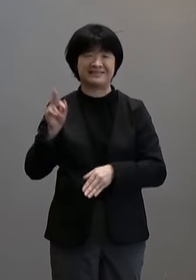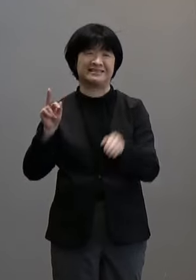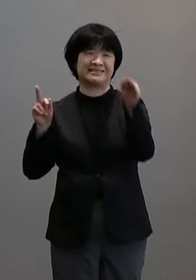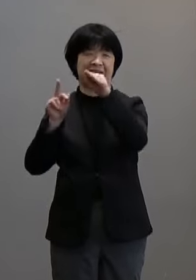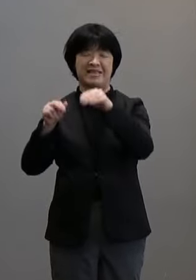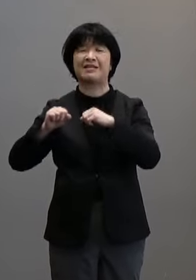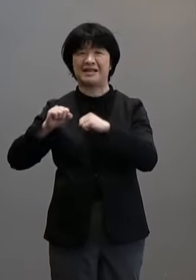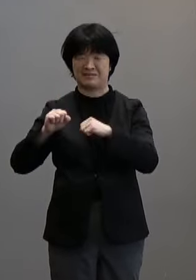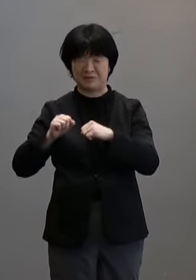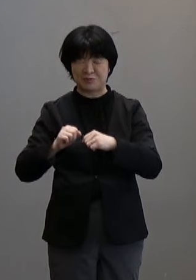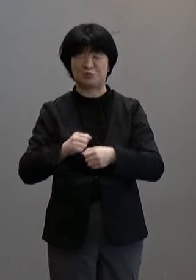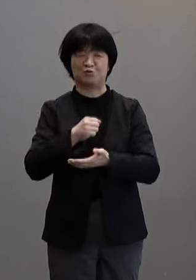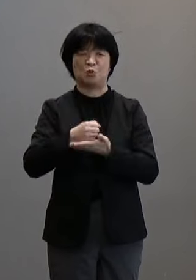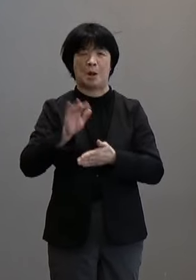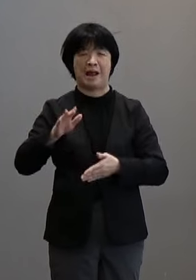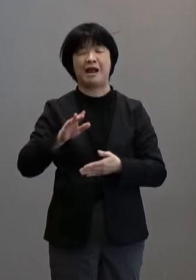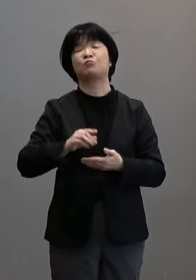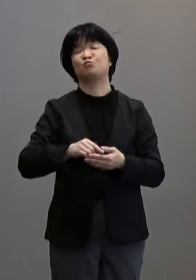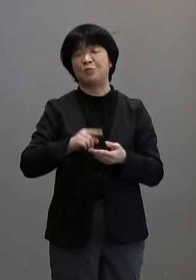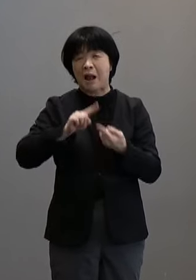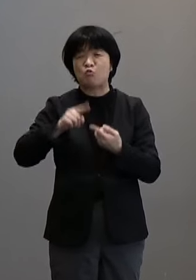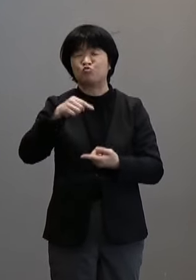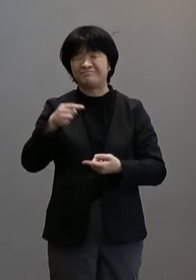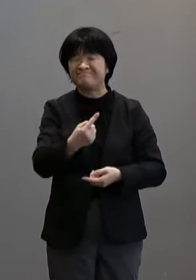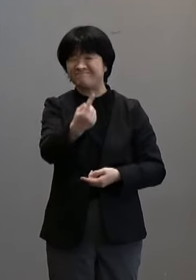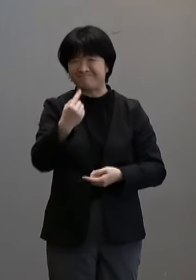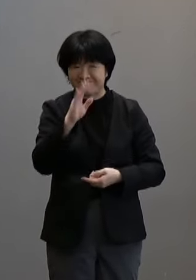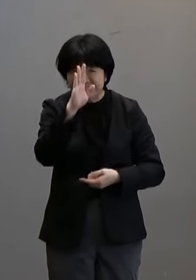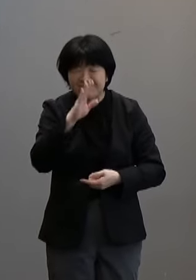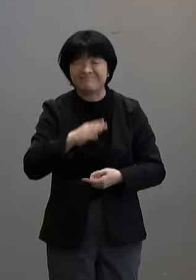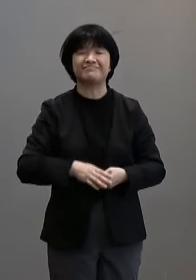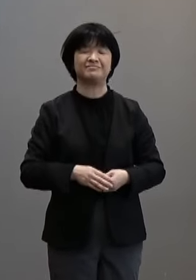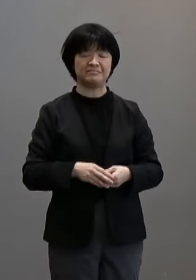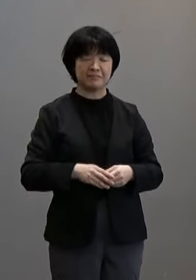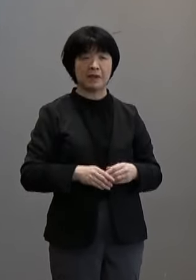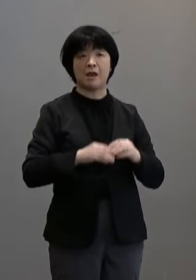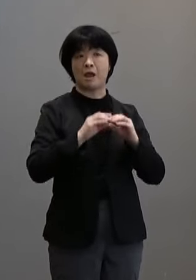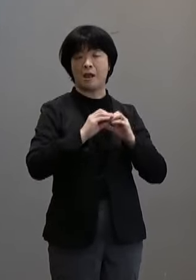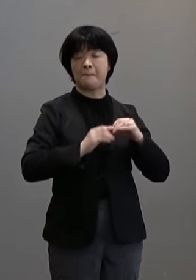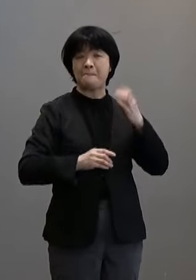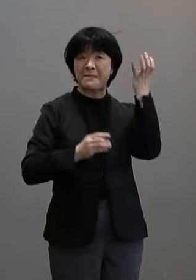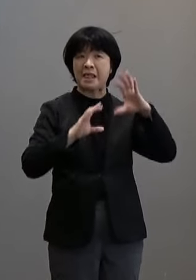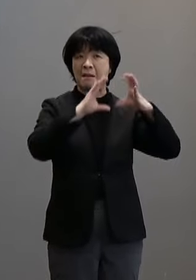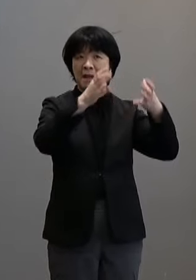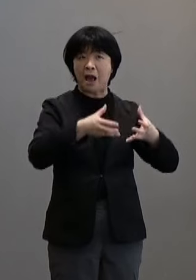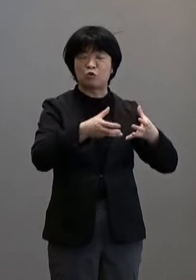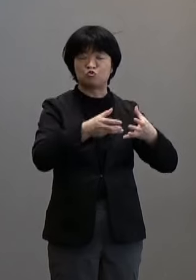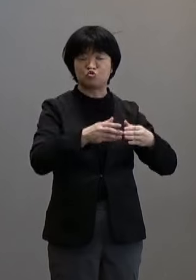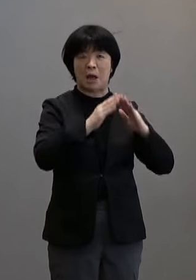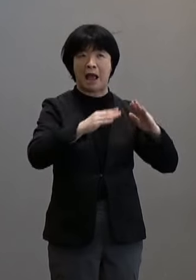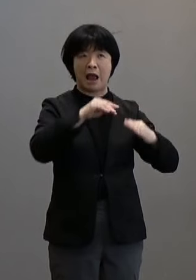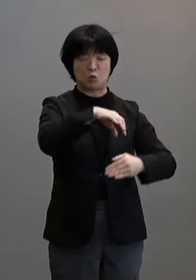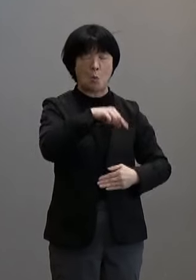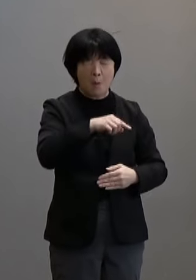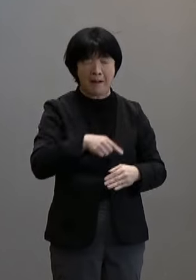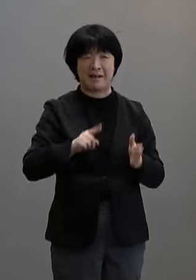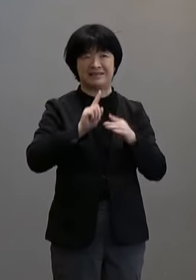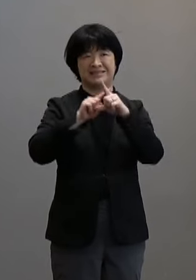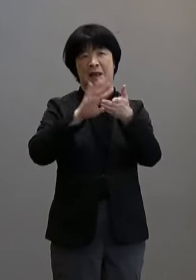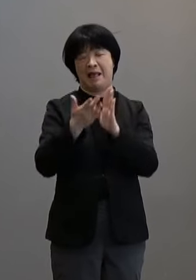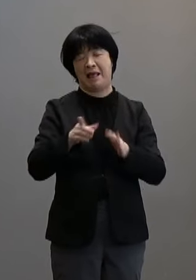足を運んでください。またメタバースを活用した移住相談会は千葉県初の試みとして、 NTT